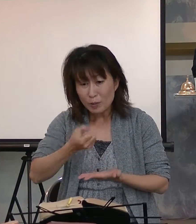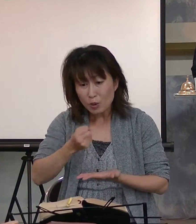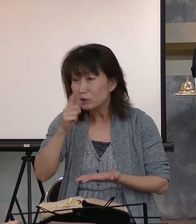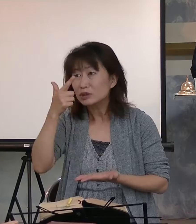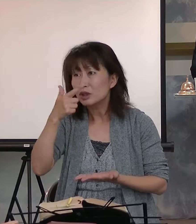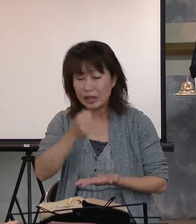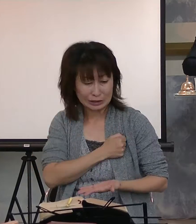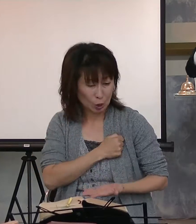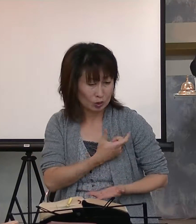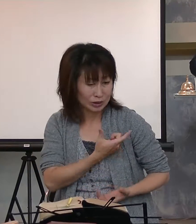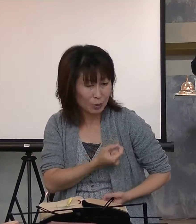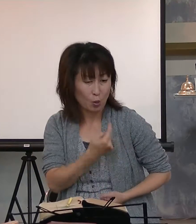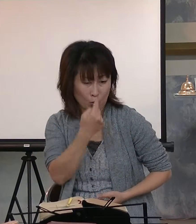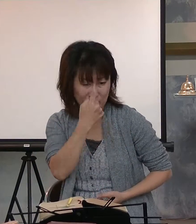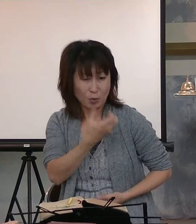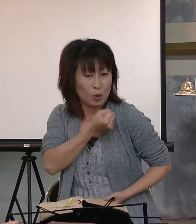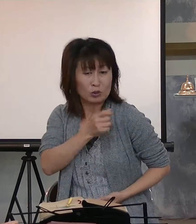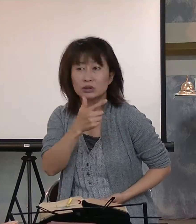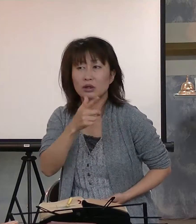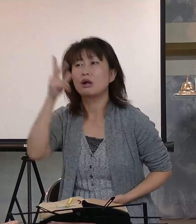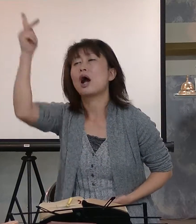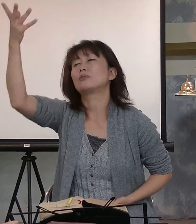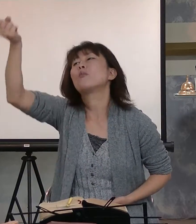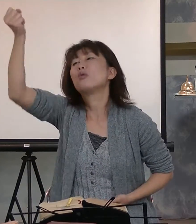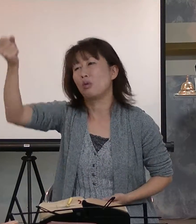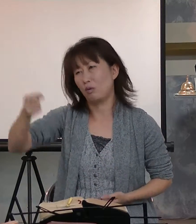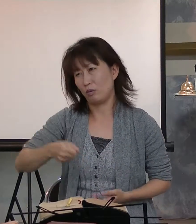ん。神のものなんです。